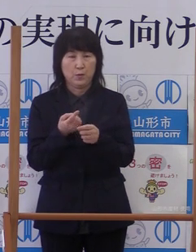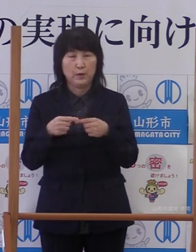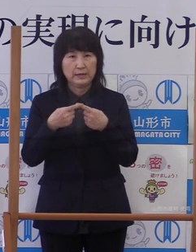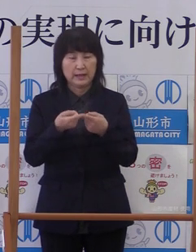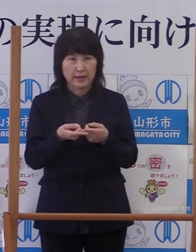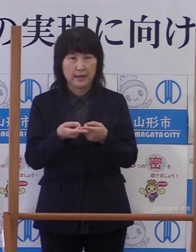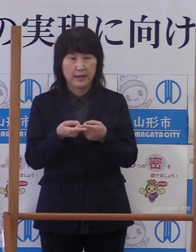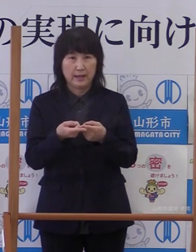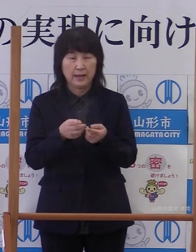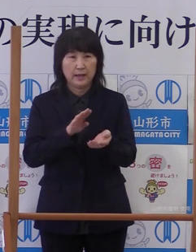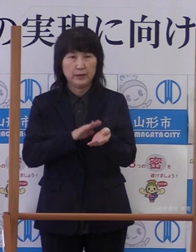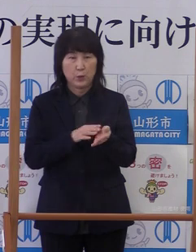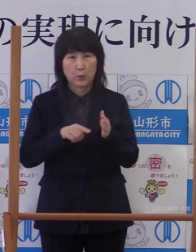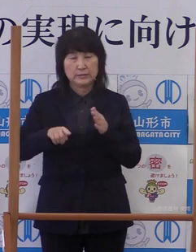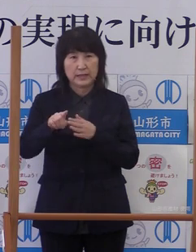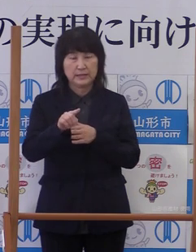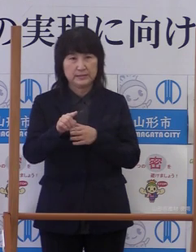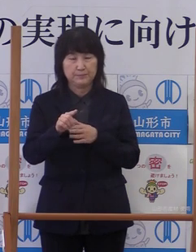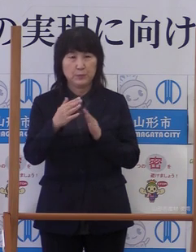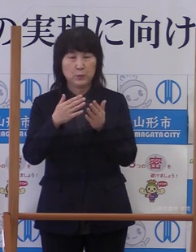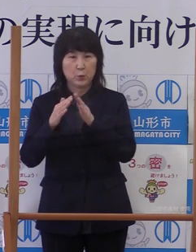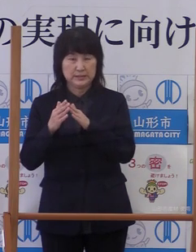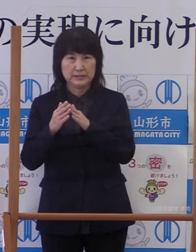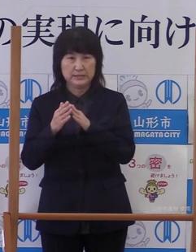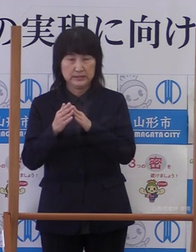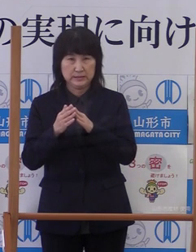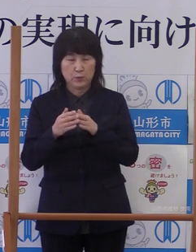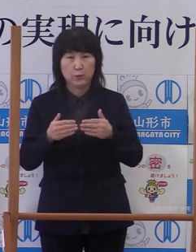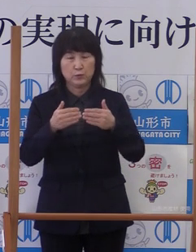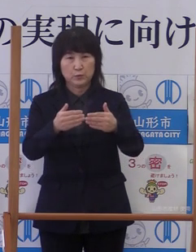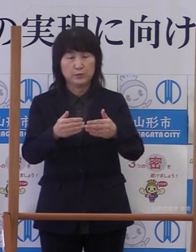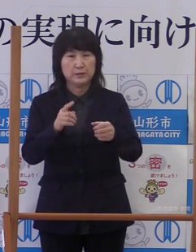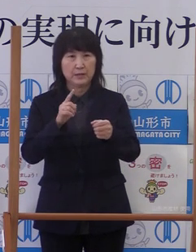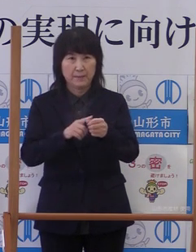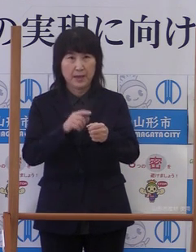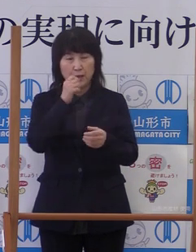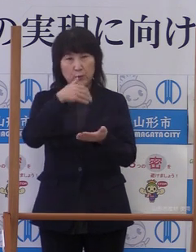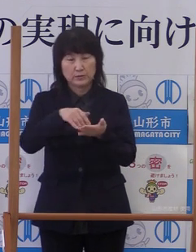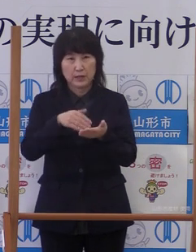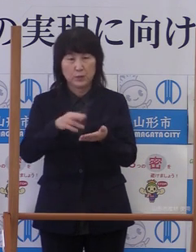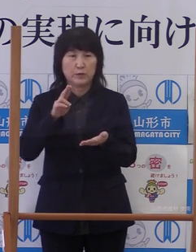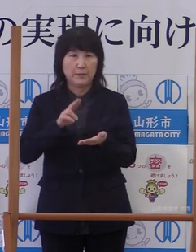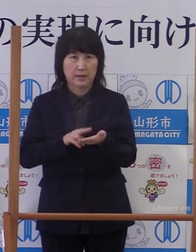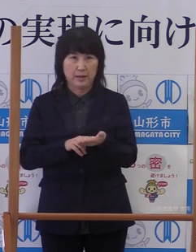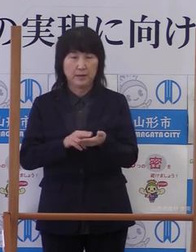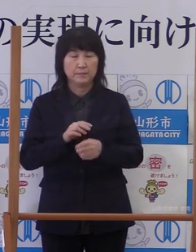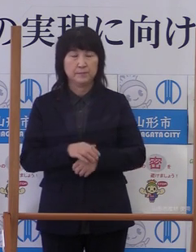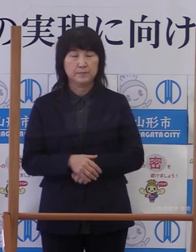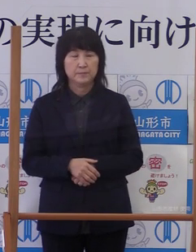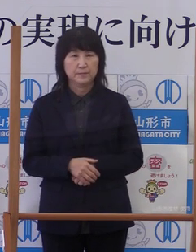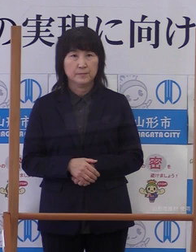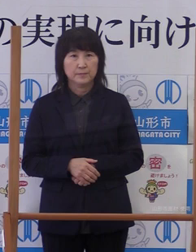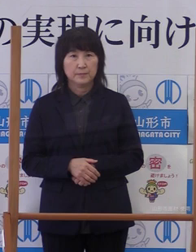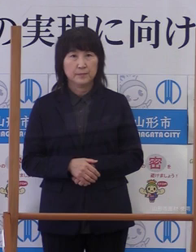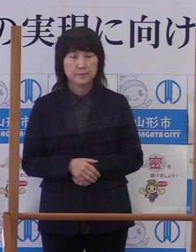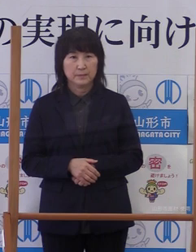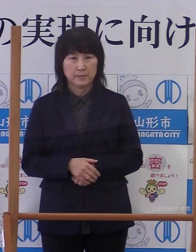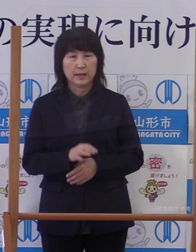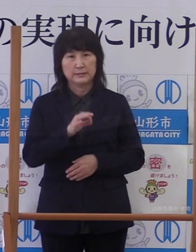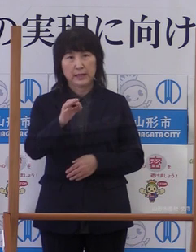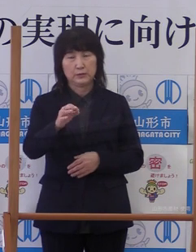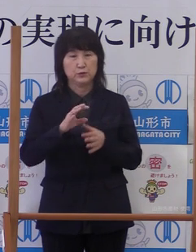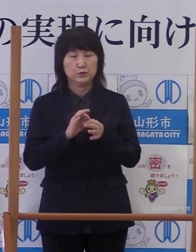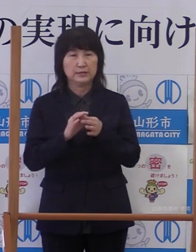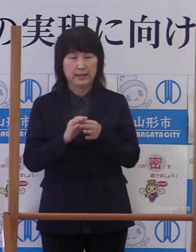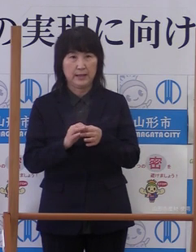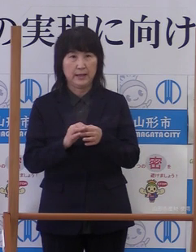先進都市の確立に向けて取り組みを加速するため予算編成を行いました。歳出につきまし